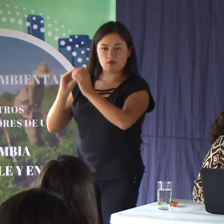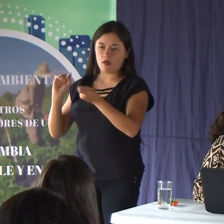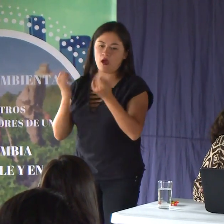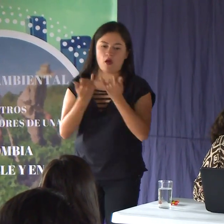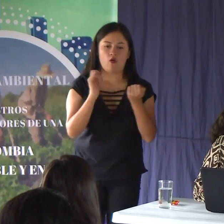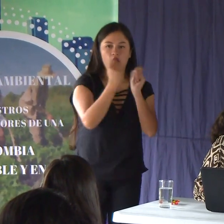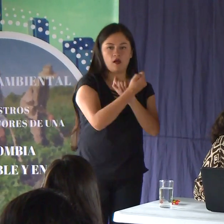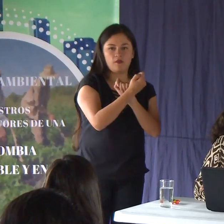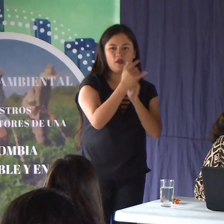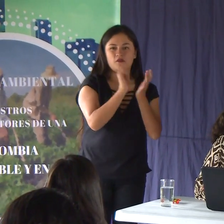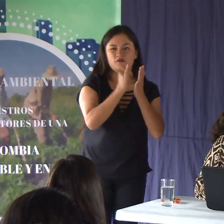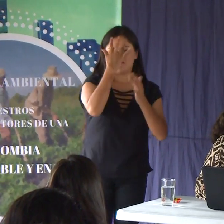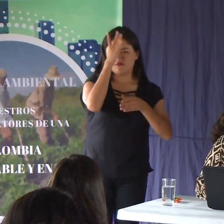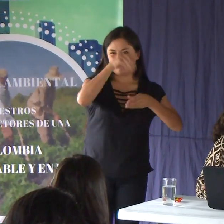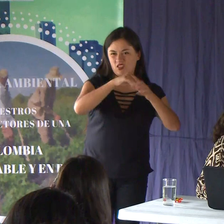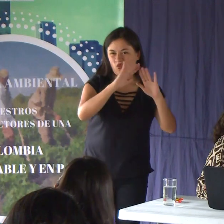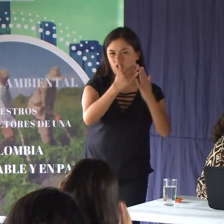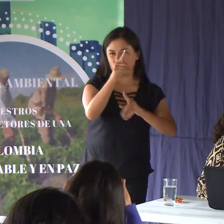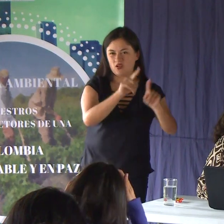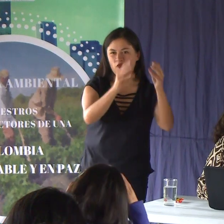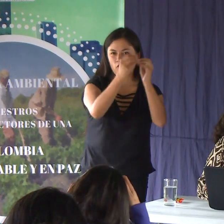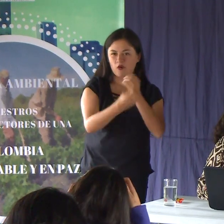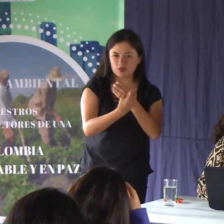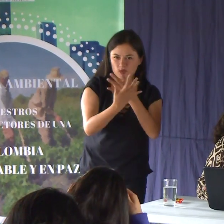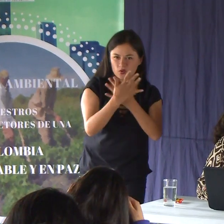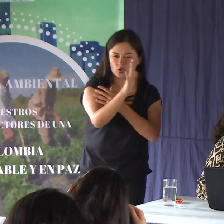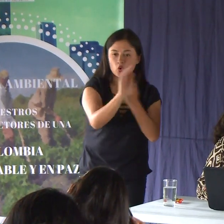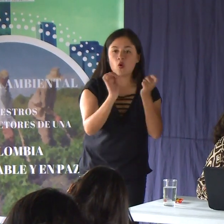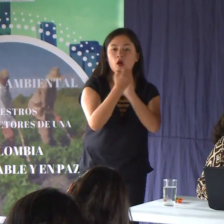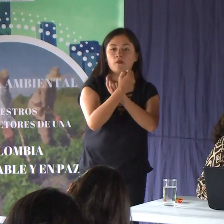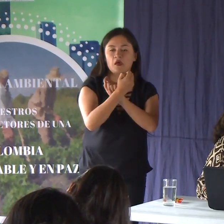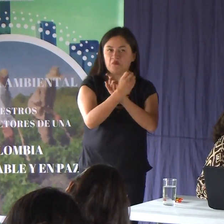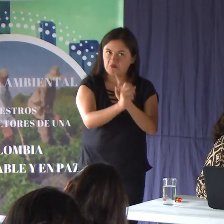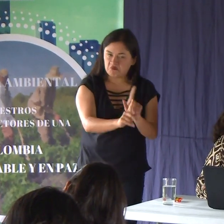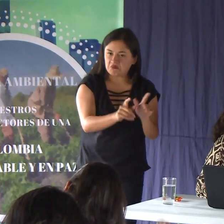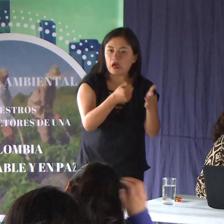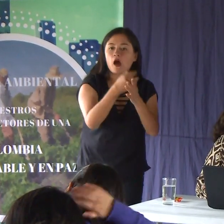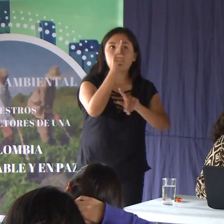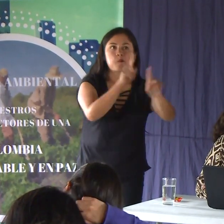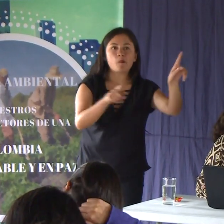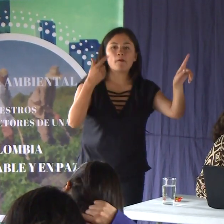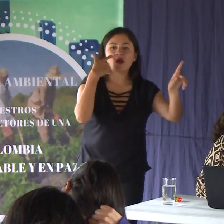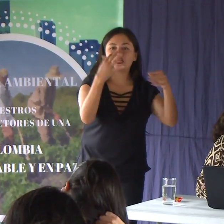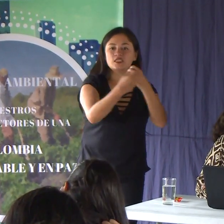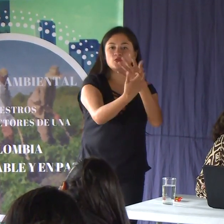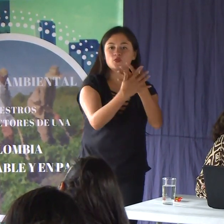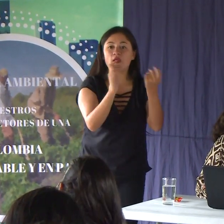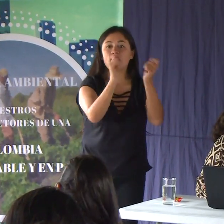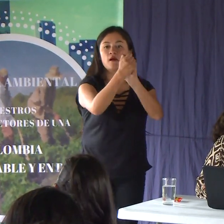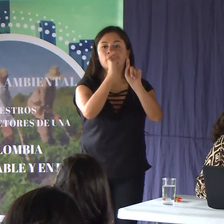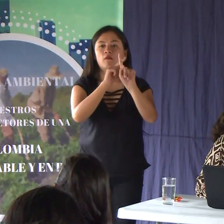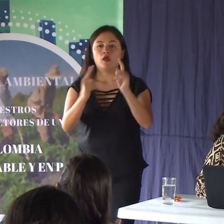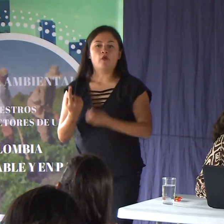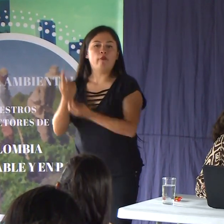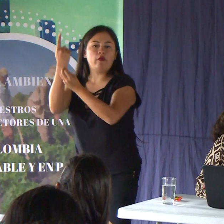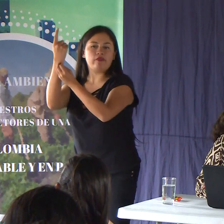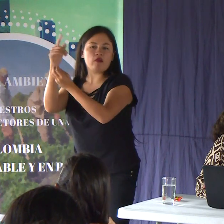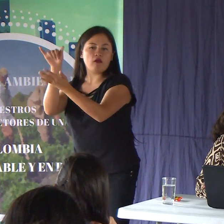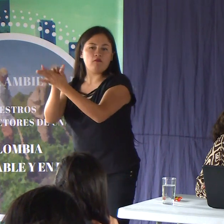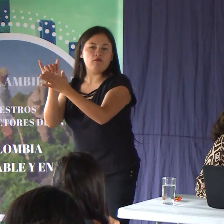transformación al interior de las instituciones, sí encontramos una política pública que determina de antemano cuál es la